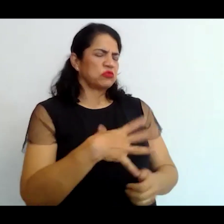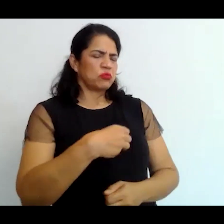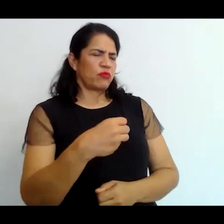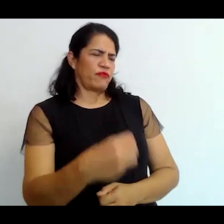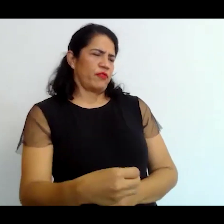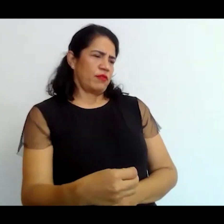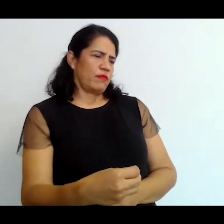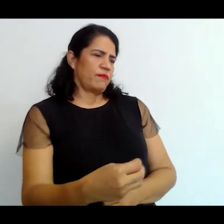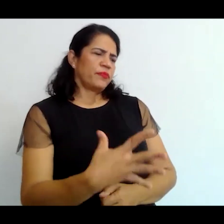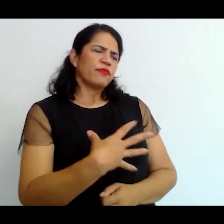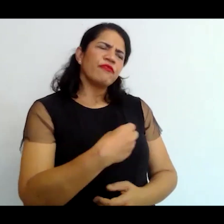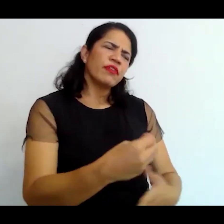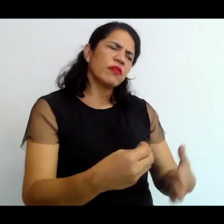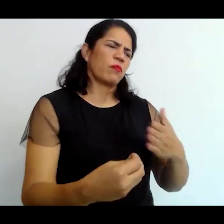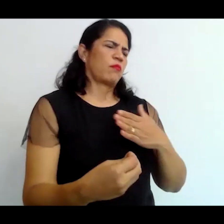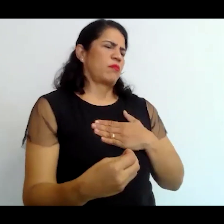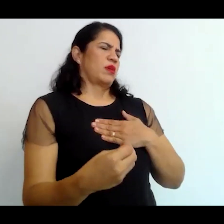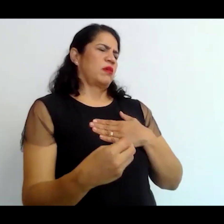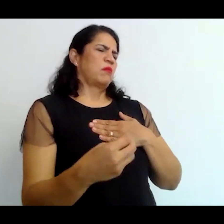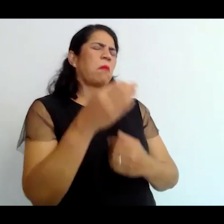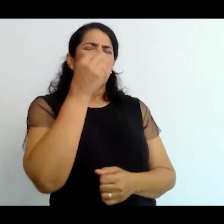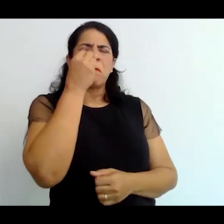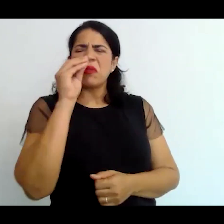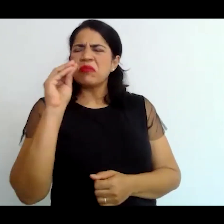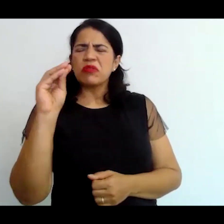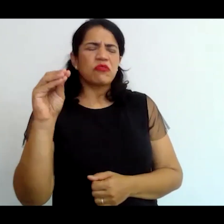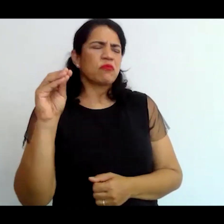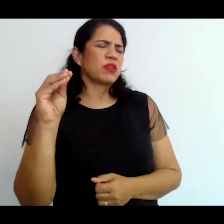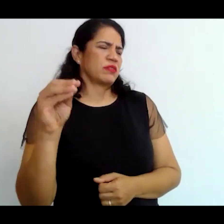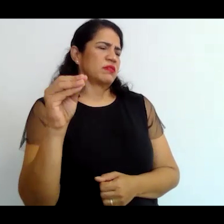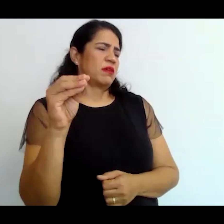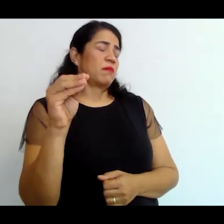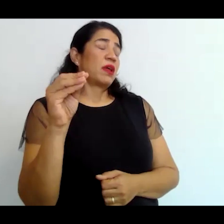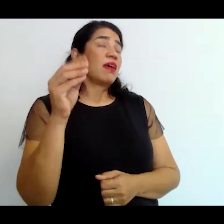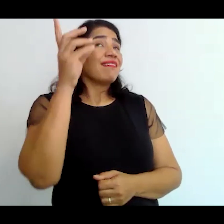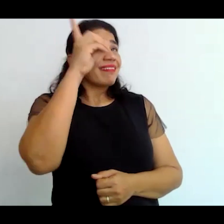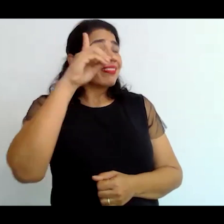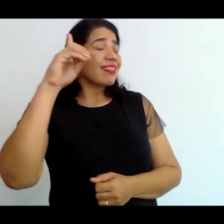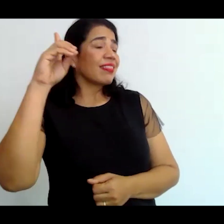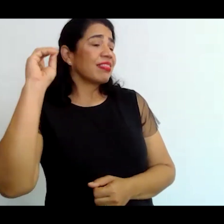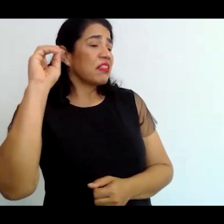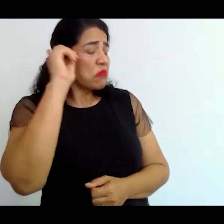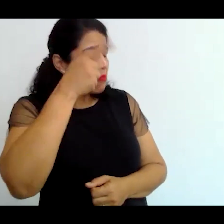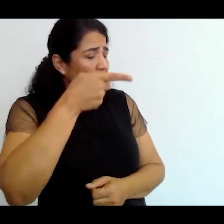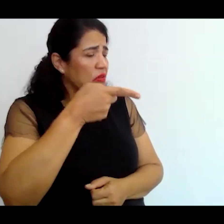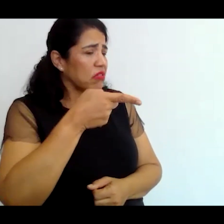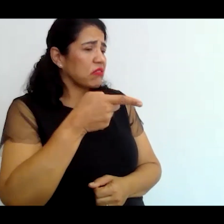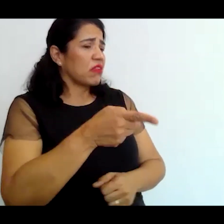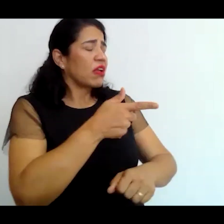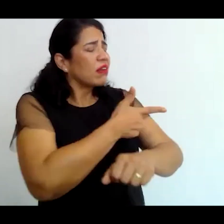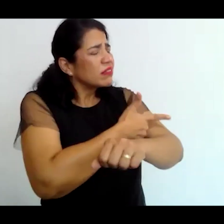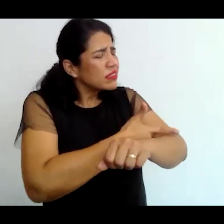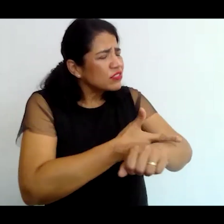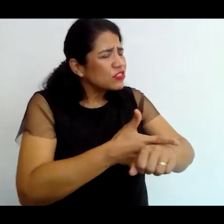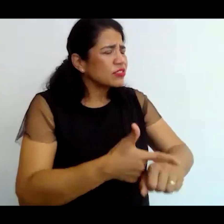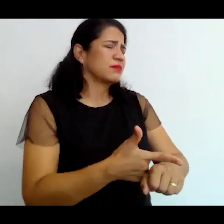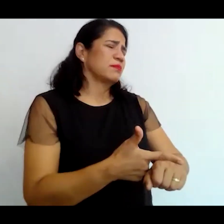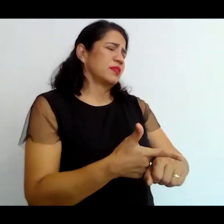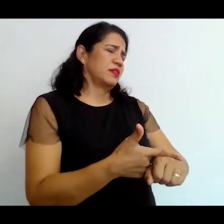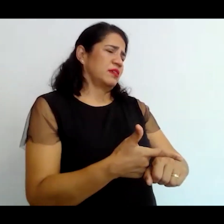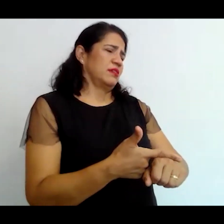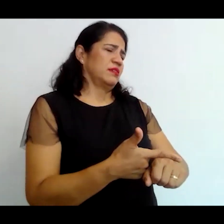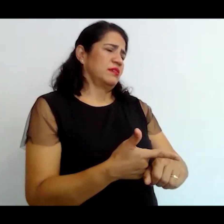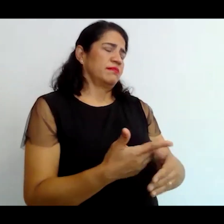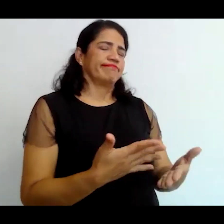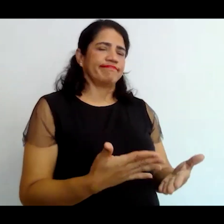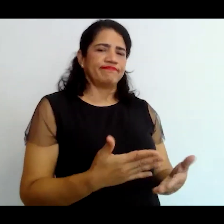correção que vem do Senhor, nem desmaieis quando por ele é reprovado. Irmãos, nosso Deus nos disciplina, nosso Deus nos